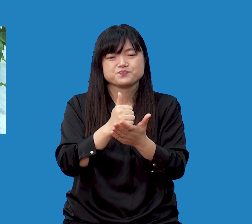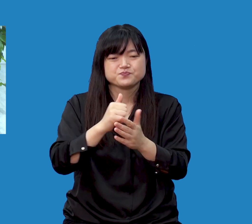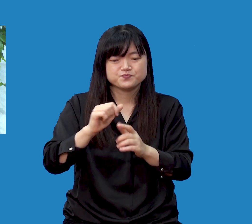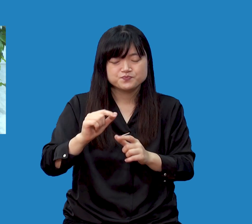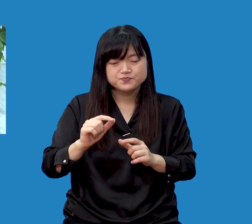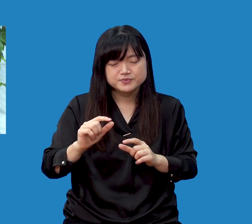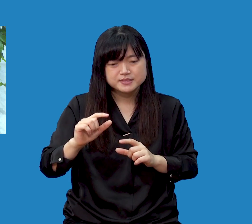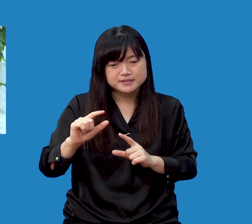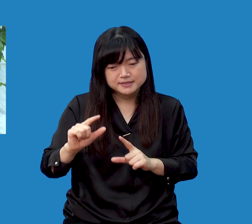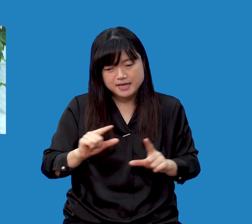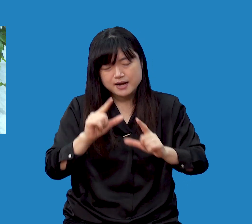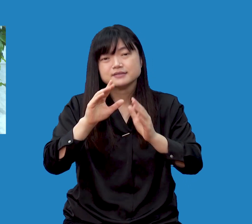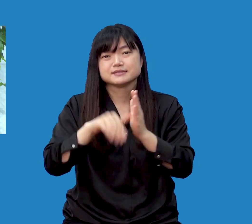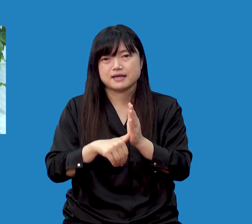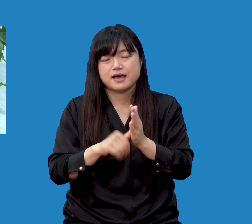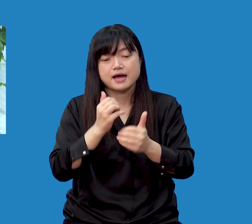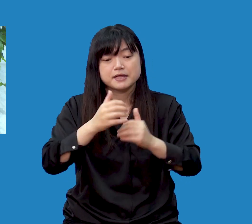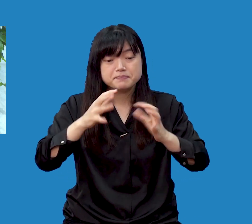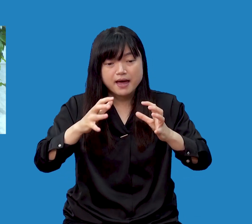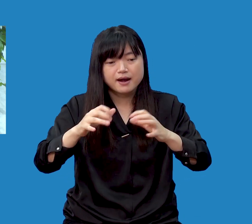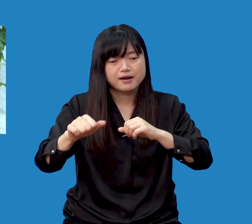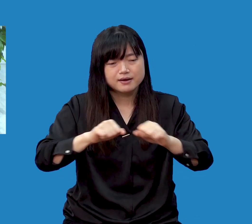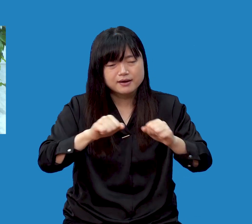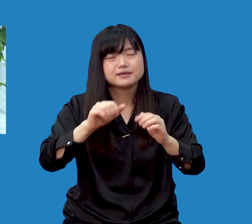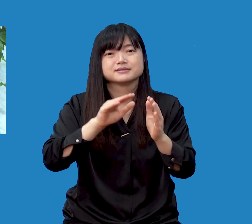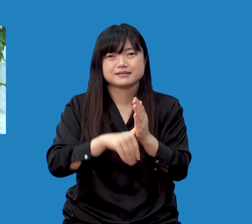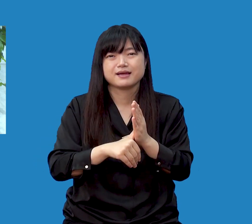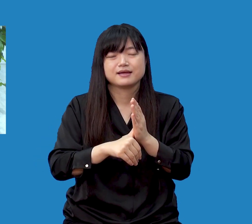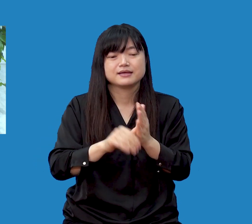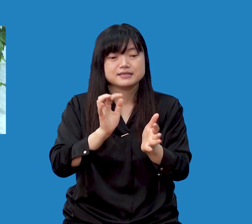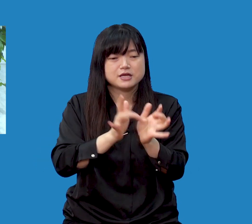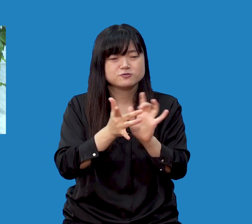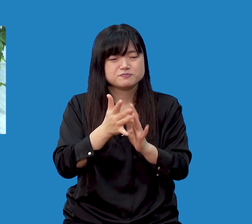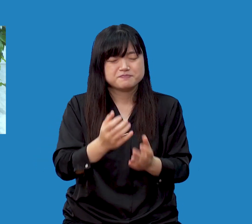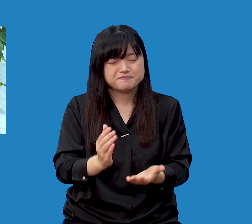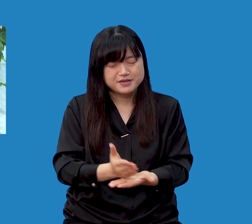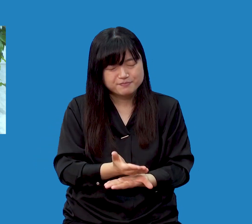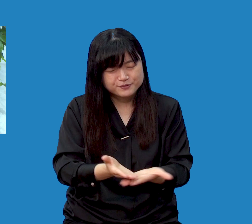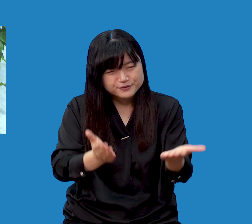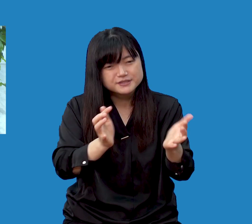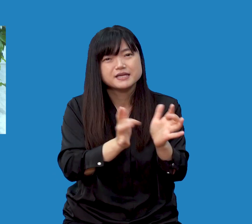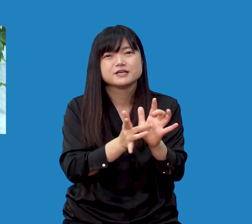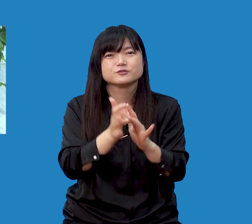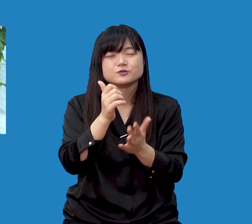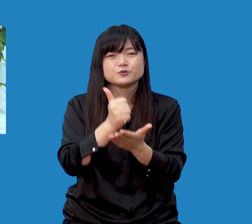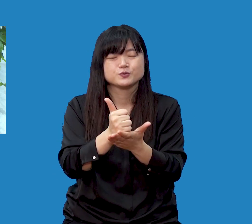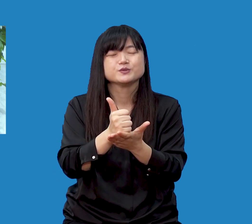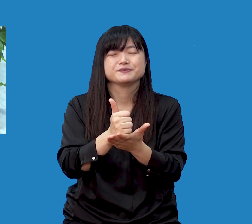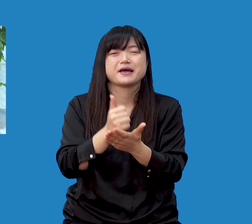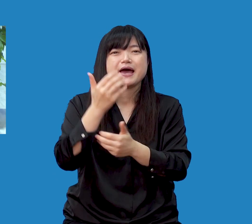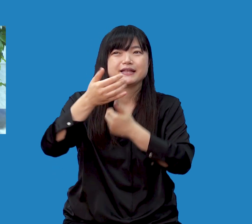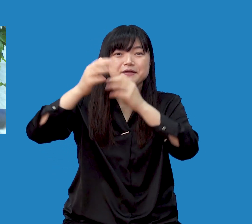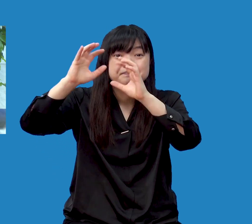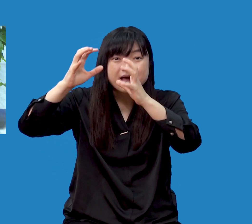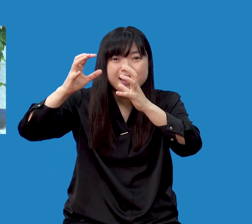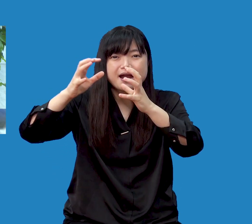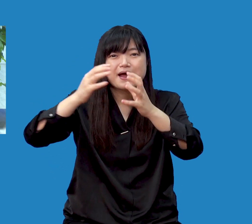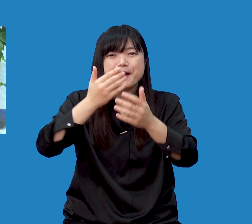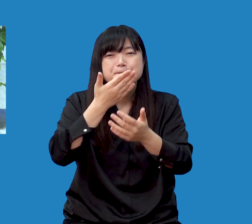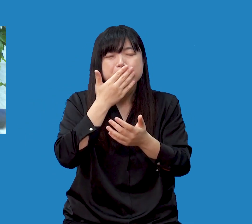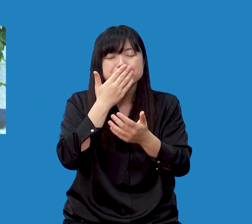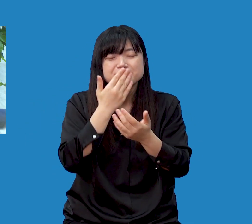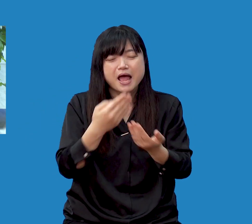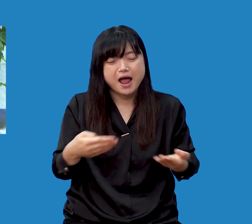나라 운동하실 때 예수님이 베푸셨던 예수님의 하나님 나라